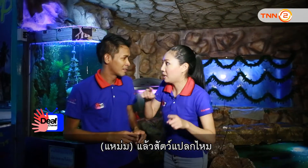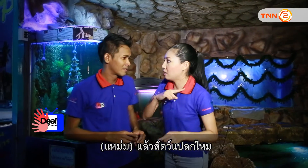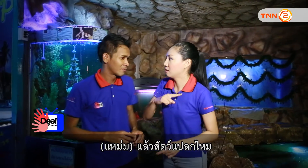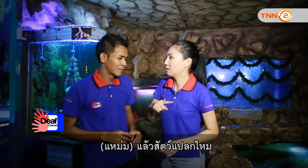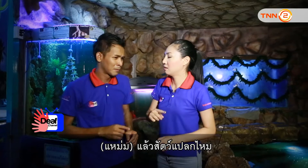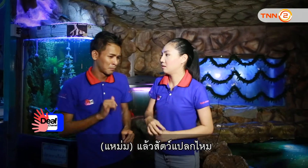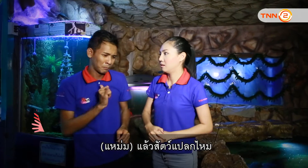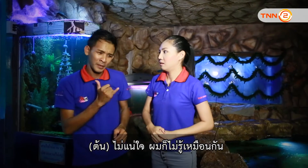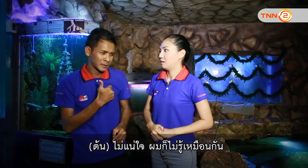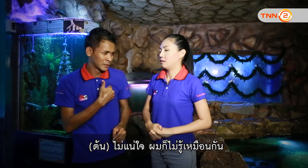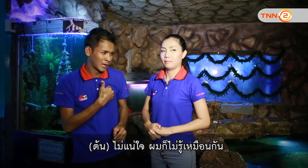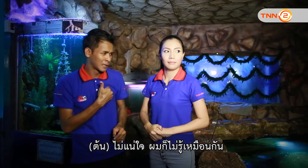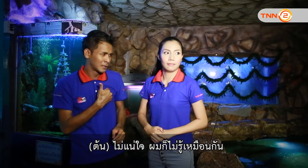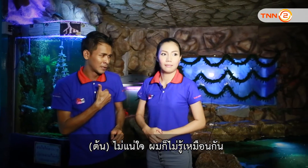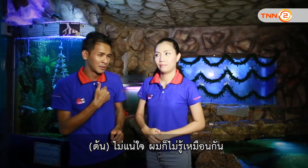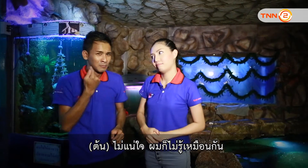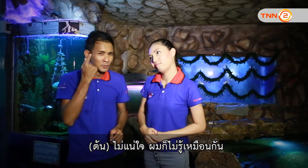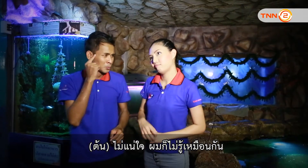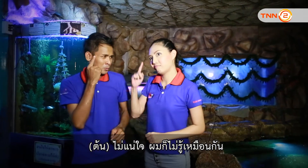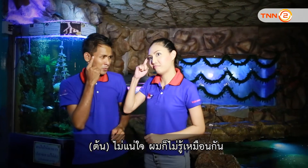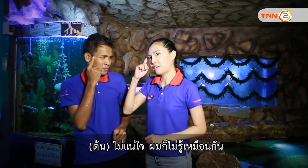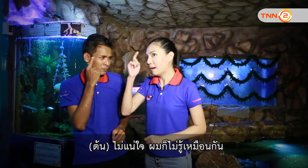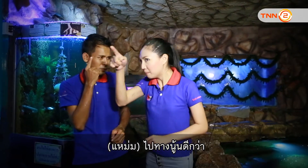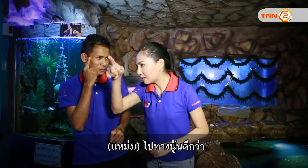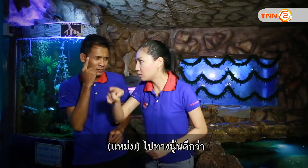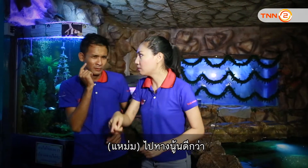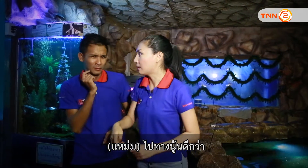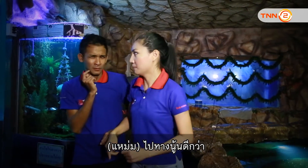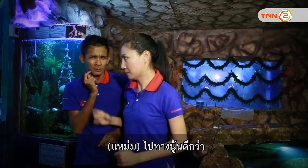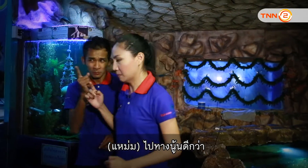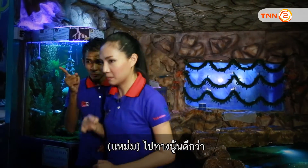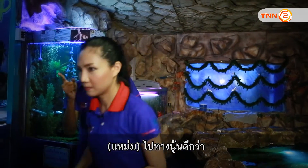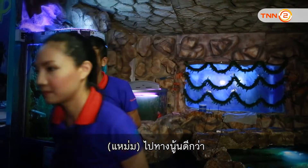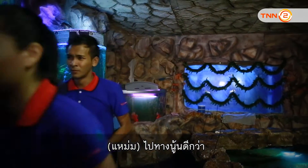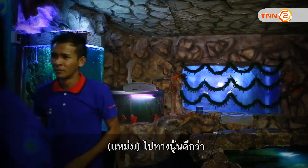ไม่แน่ใจผมก็ไม่รู้เหมือนกัน ไปทางนู้นดีกว่า